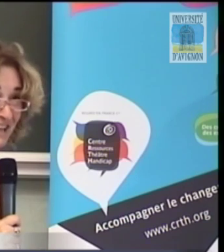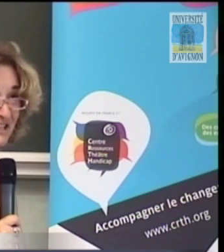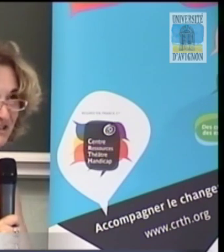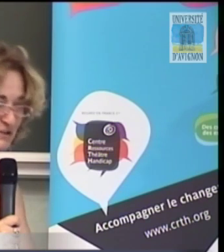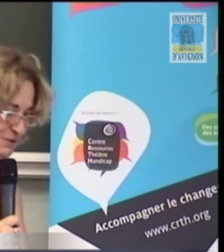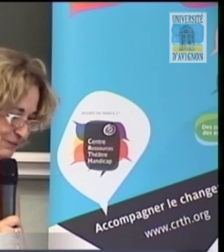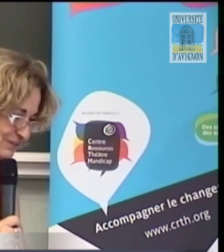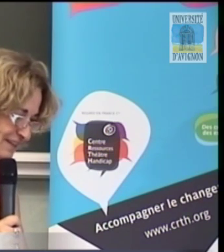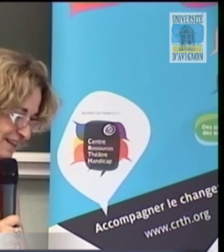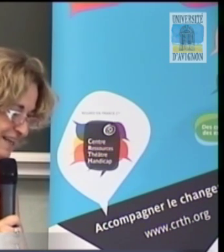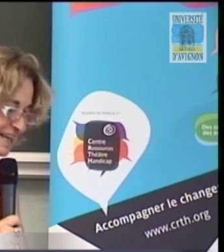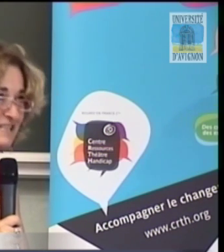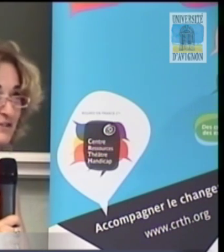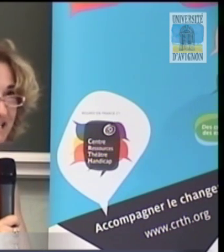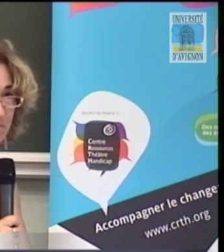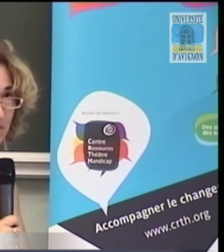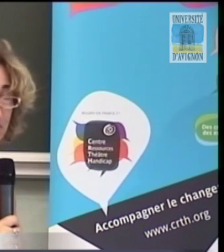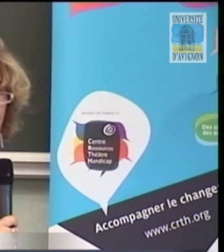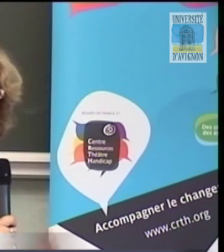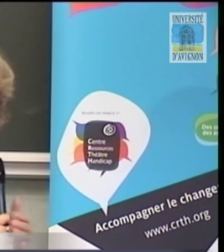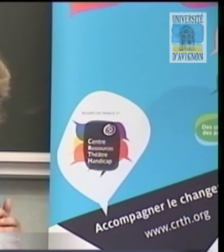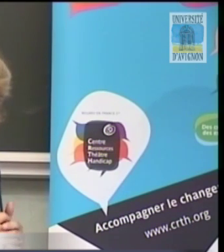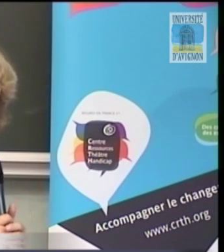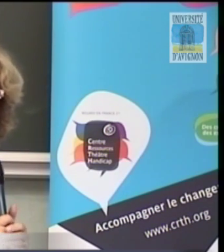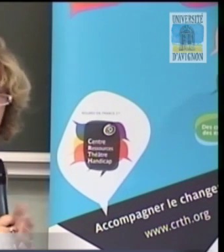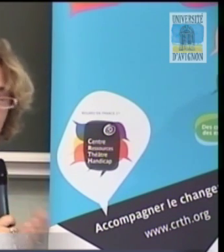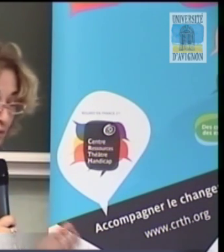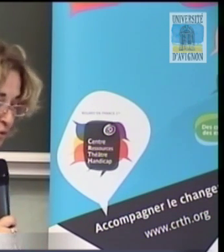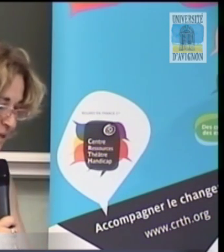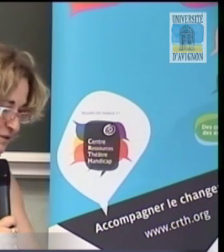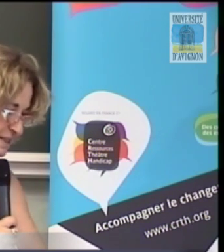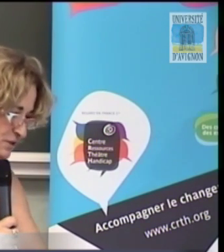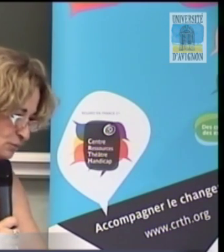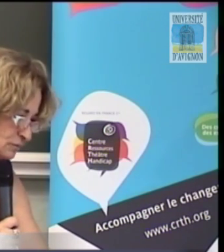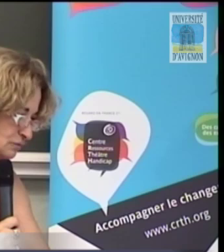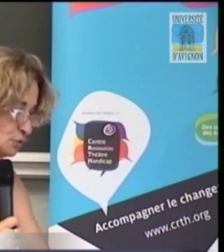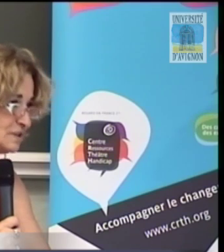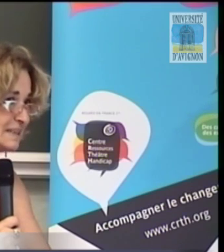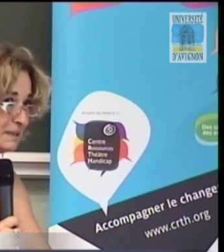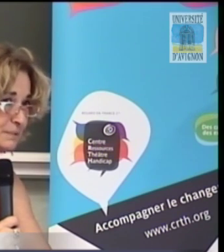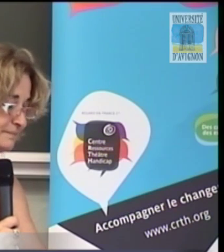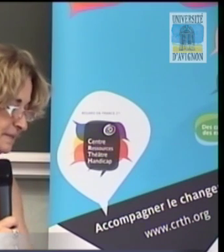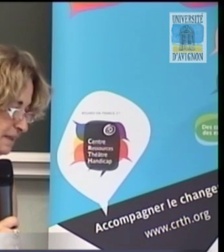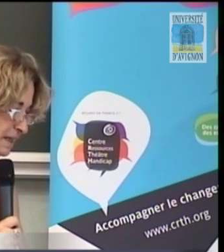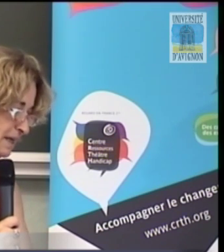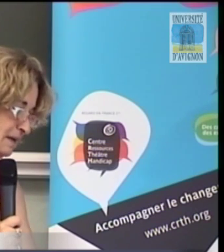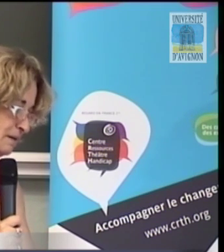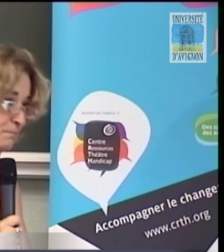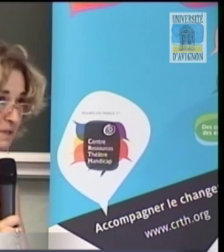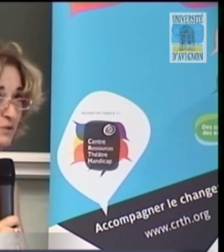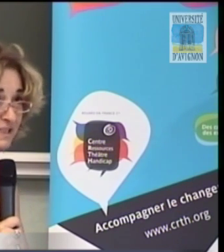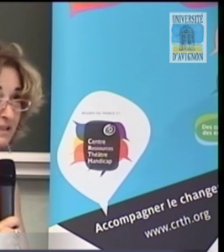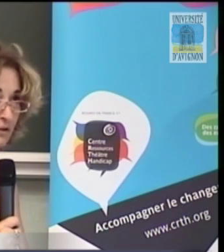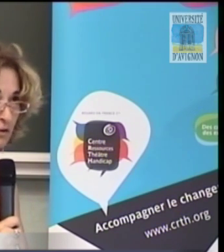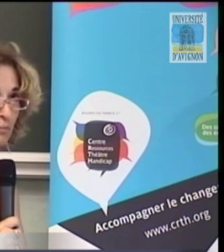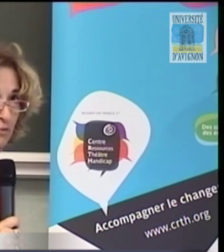Alors, quel changement ? Essentiellement, le changement de nos représentations du handicap,